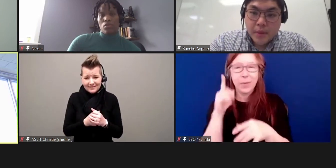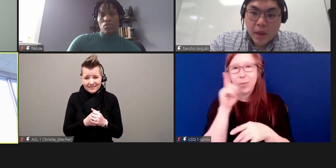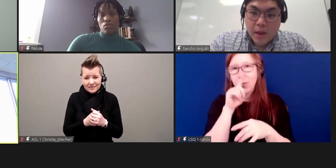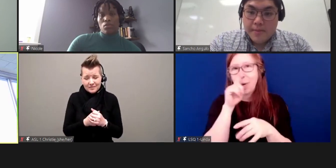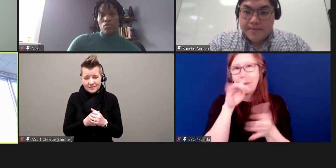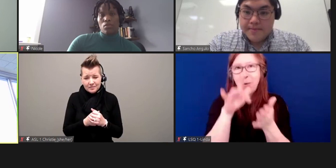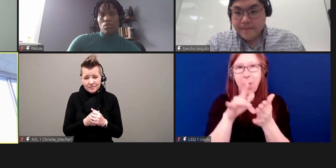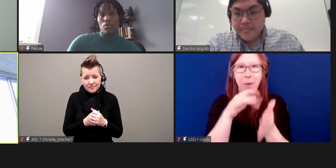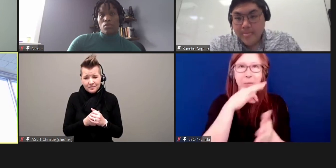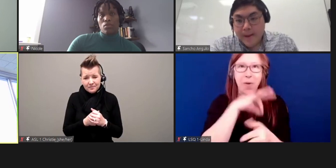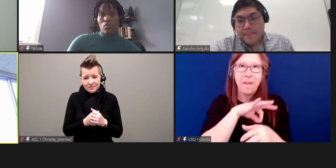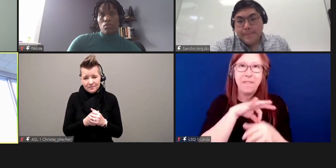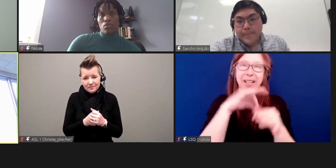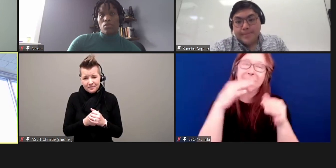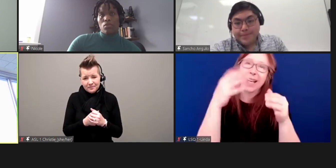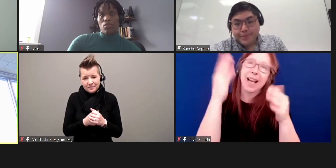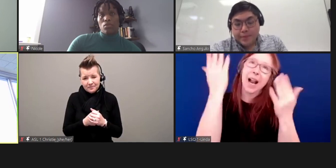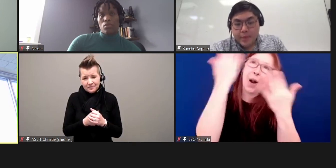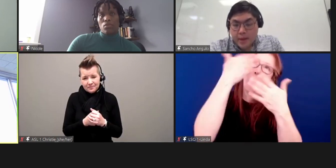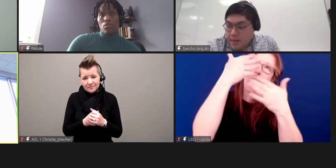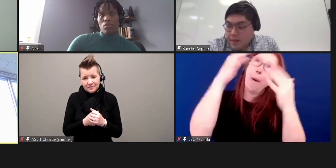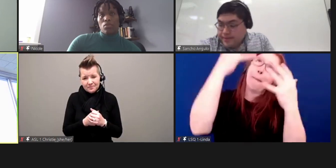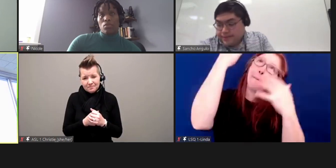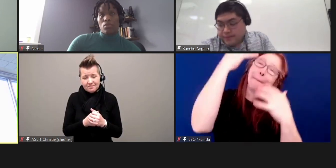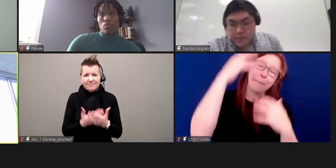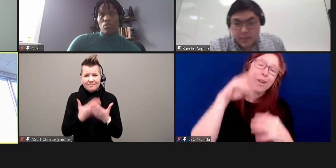entendu cela, c'est merveilleux. Prochaine question,